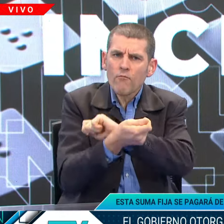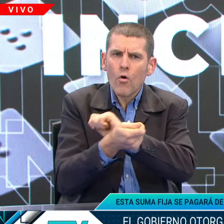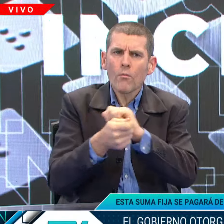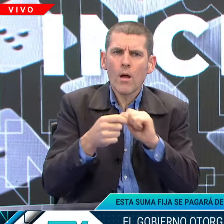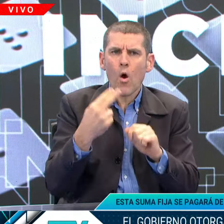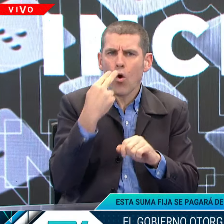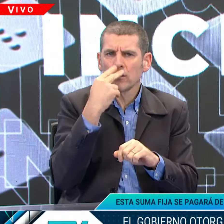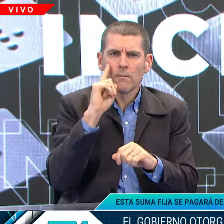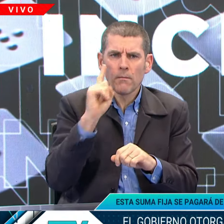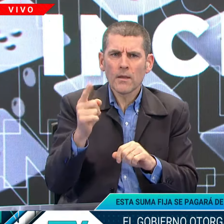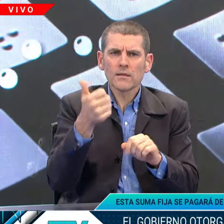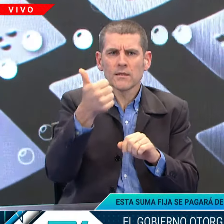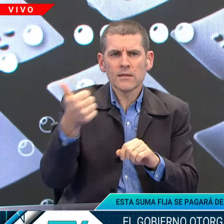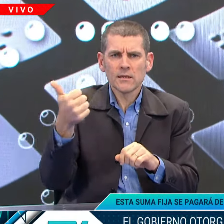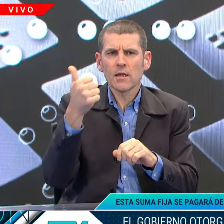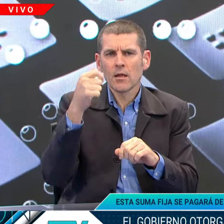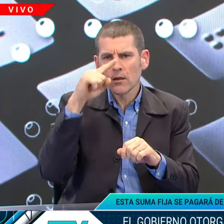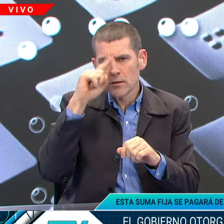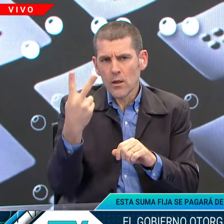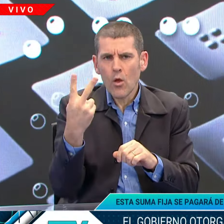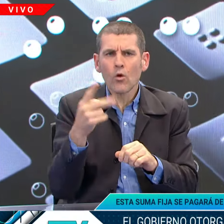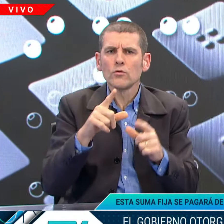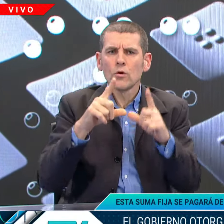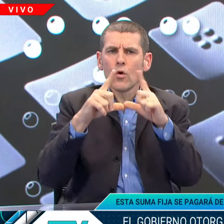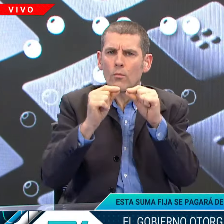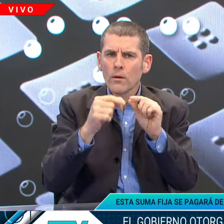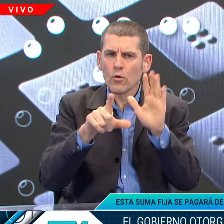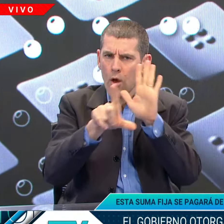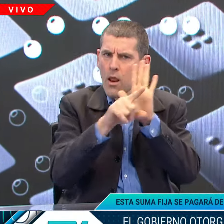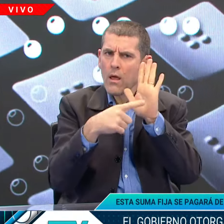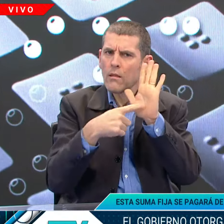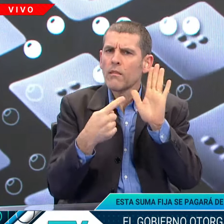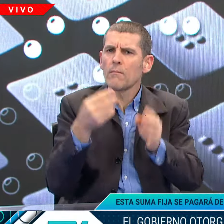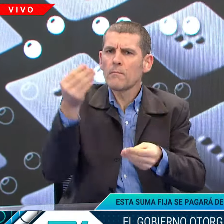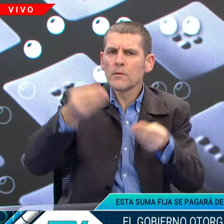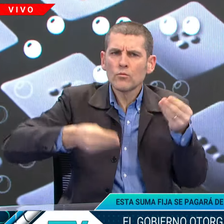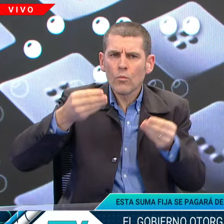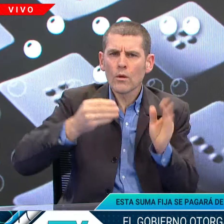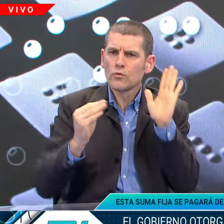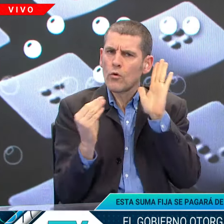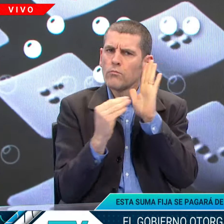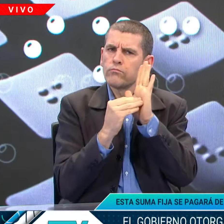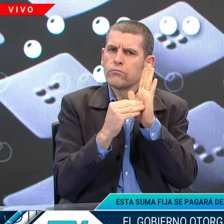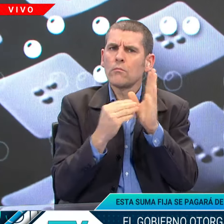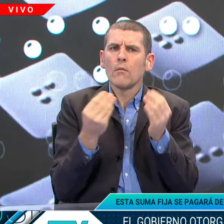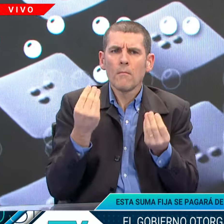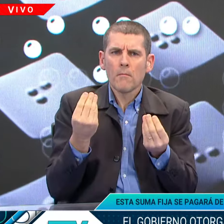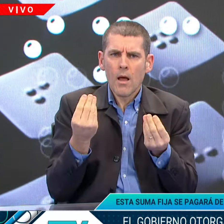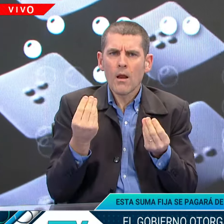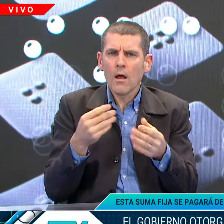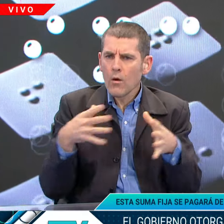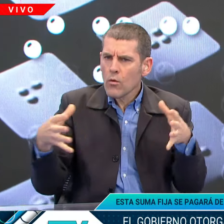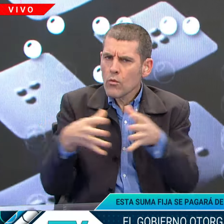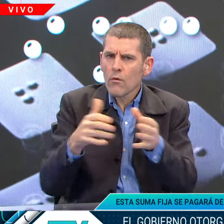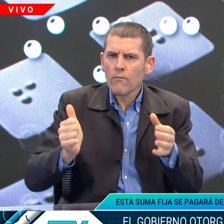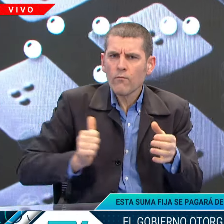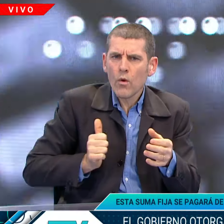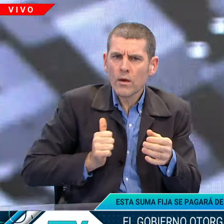.672 complementaria del presupuesto para permitir que el personal de las fuerzas